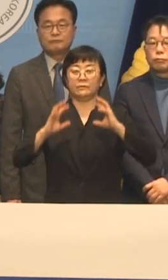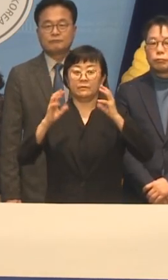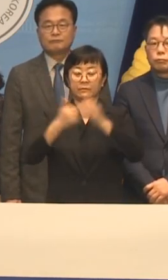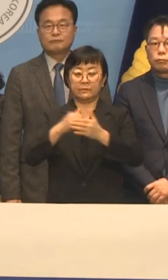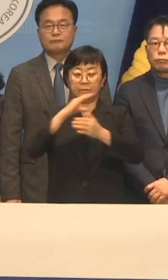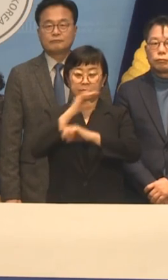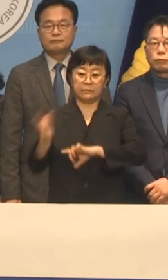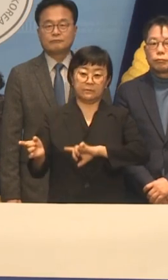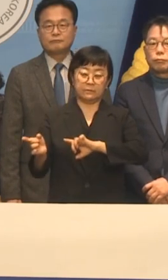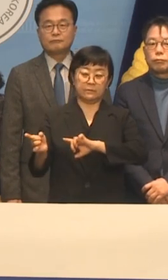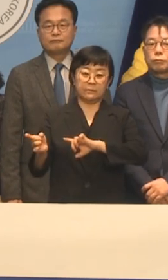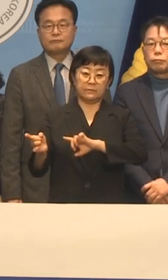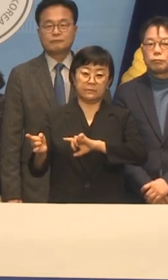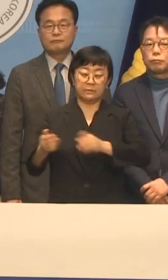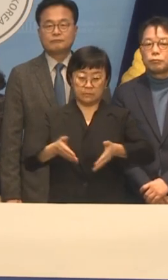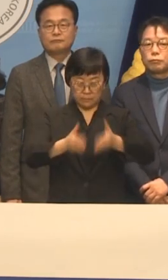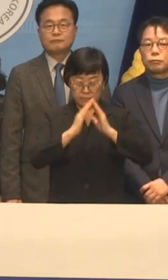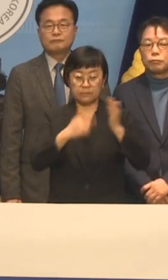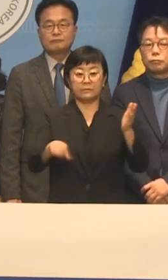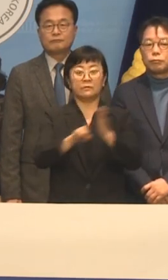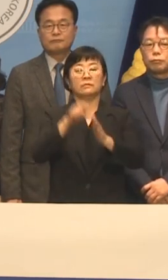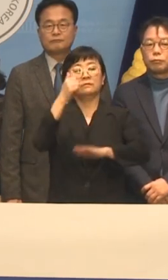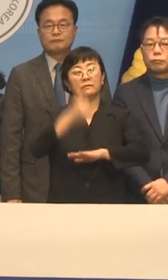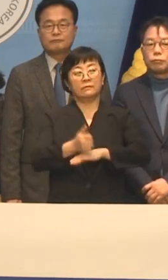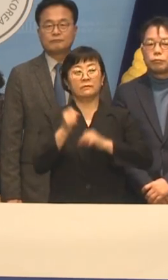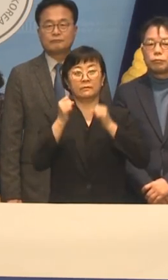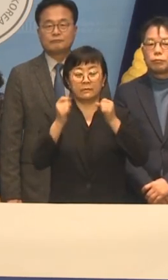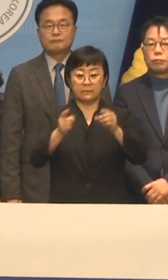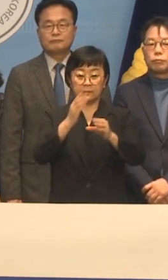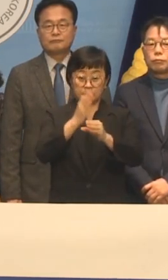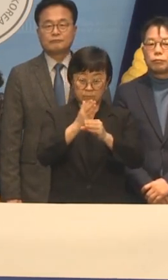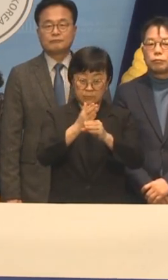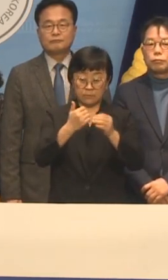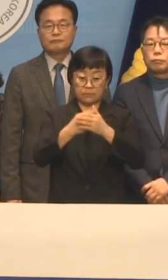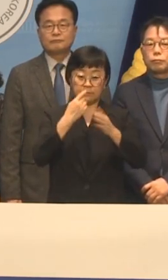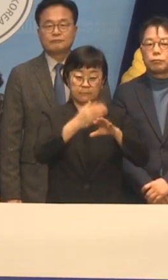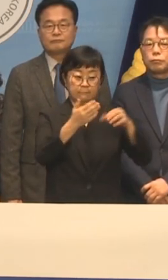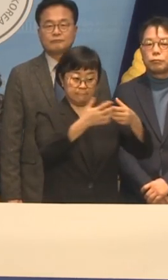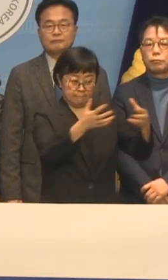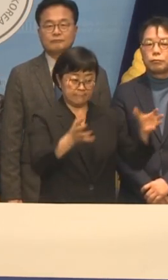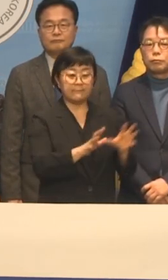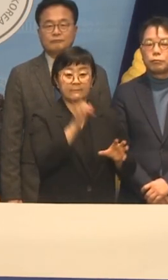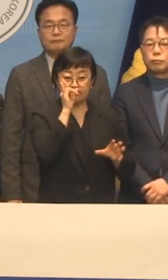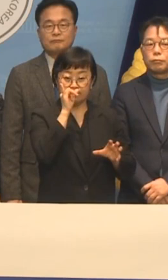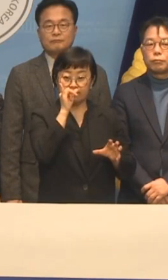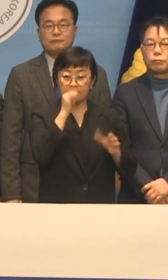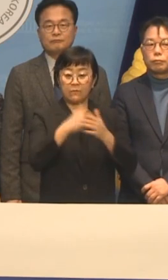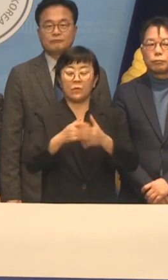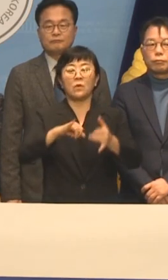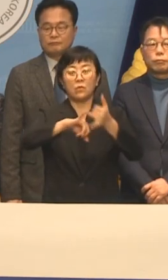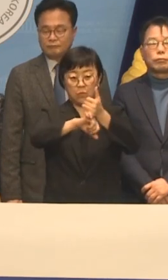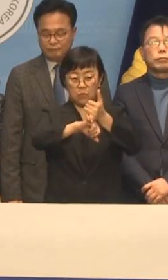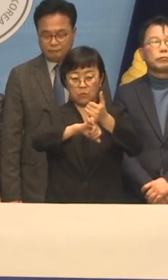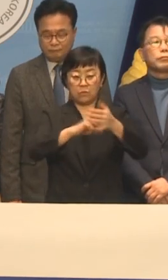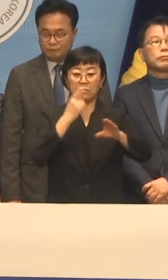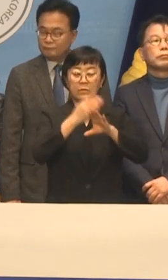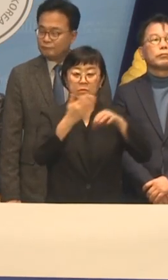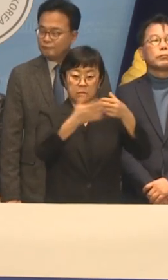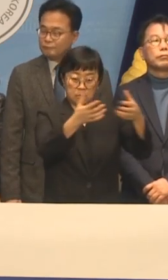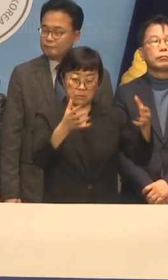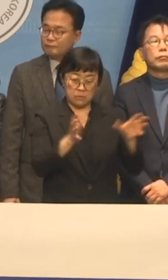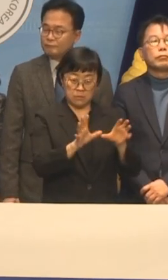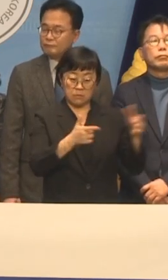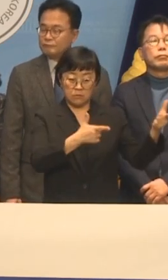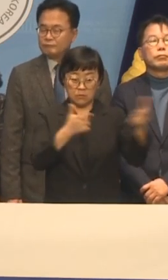바로 세울 마지막 기회입니다. 그 중심에 민주당이 있습니다. 부디 민주당은